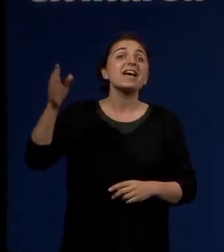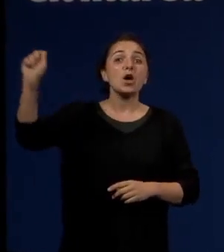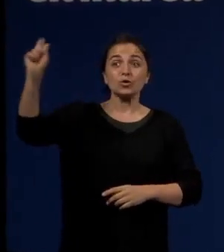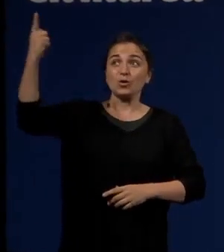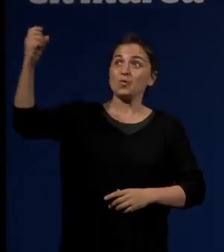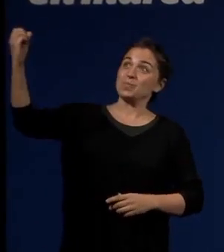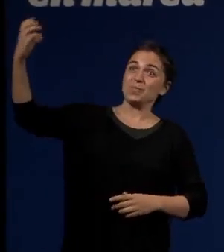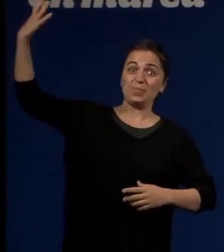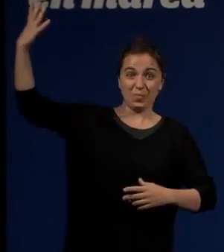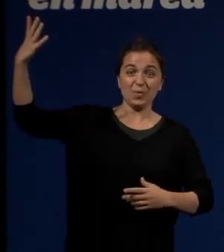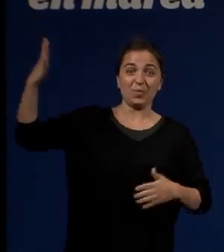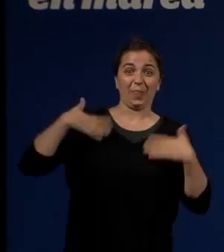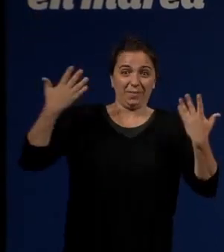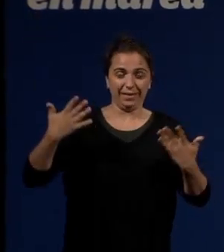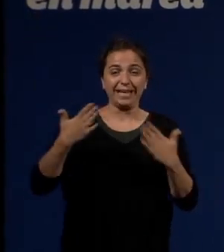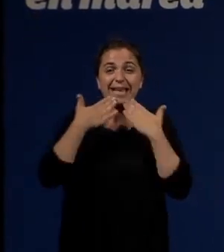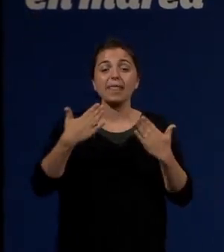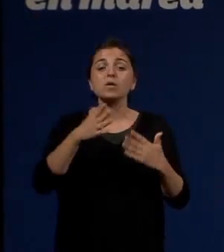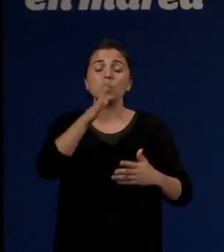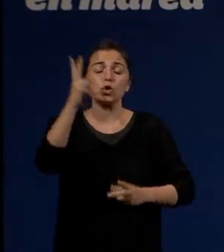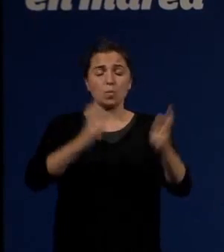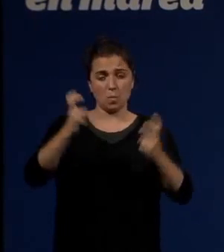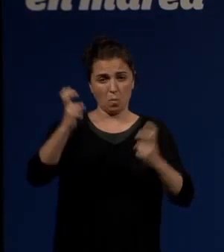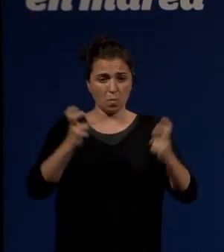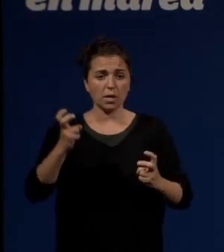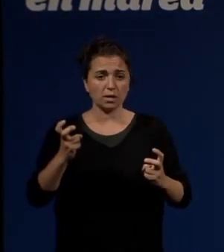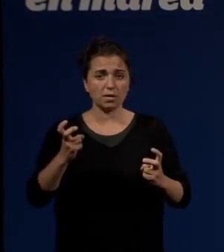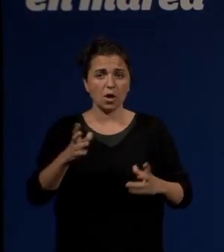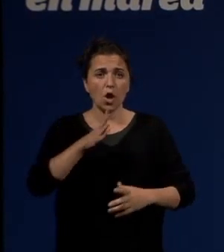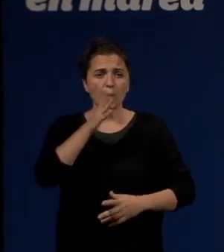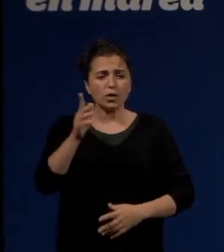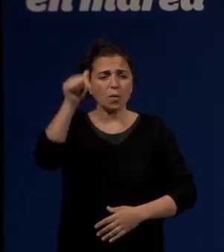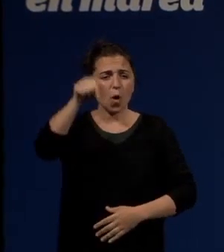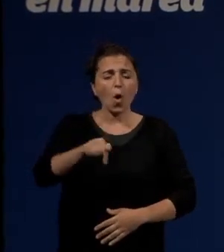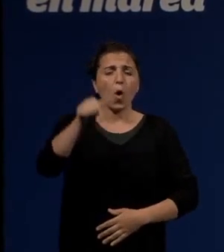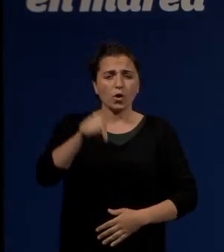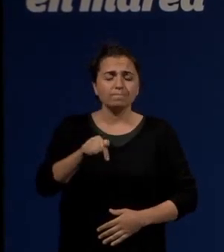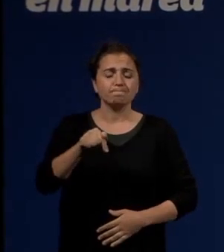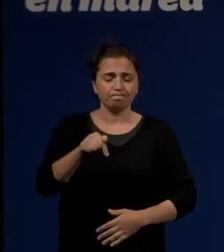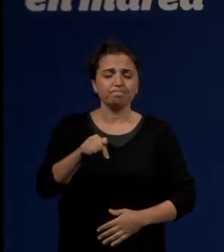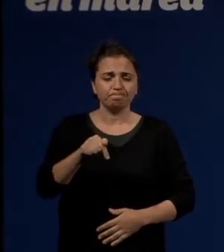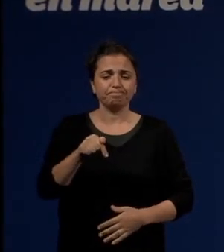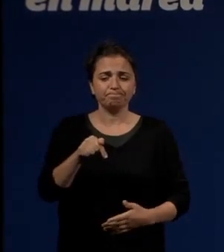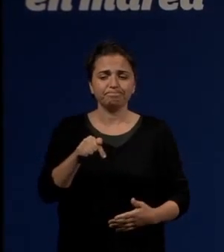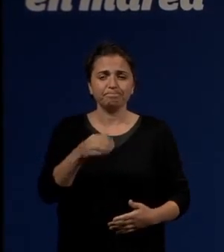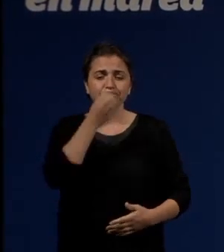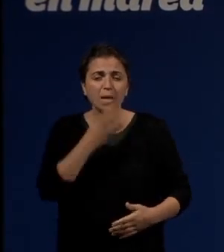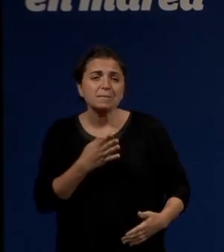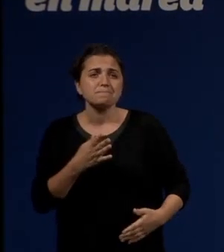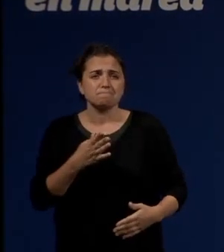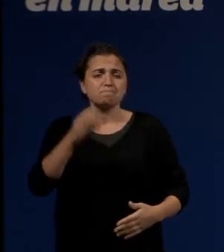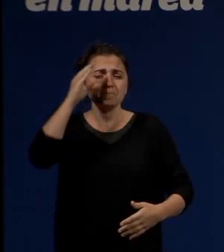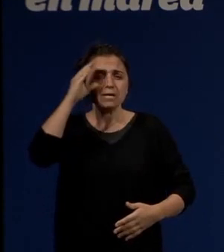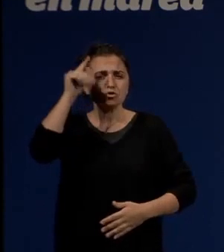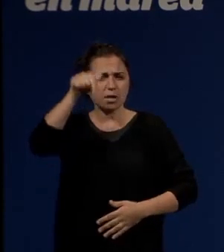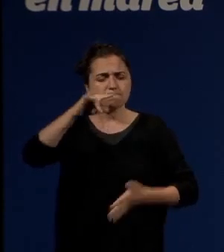agradecese un montón a vosa presenza, sobre todo porque hoxe a verdade merece a pena escoitar este proxecto que